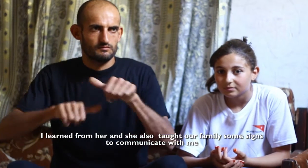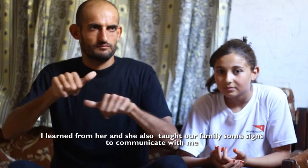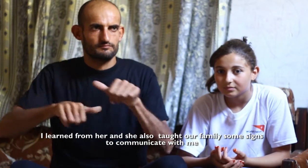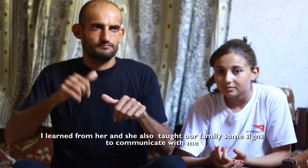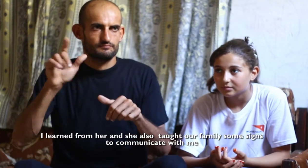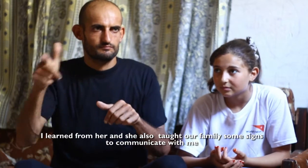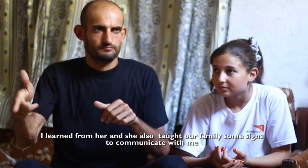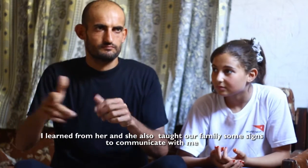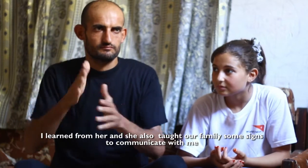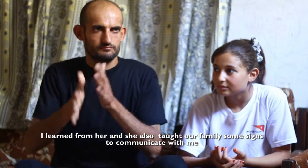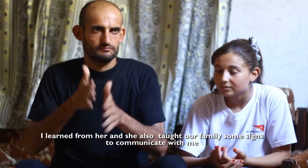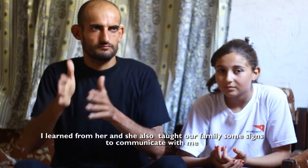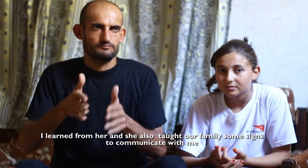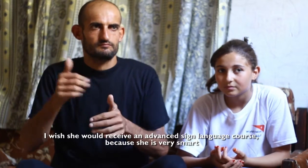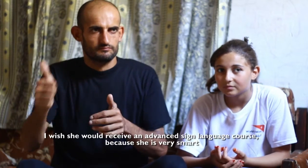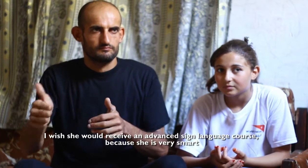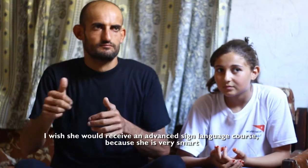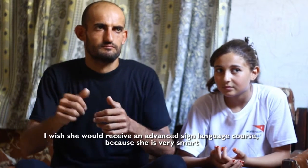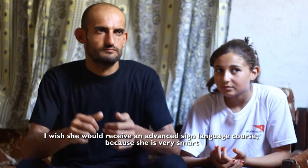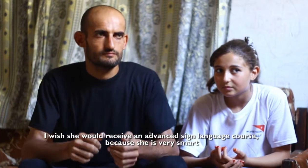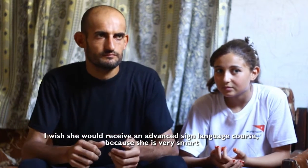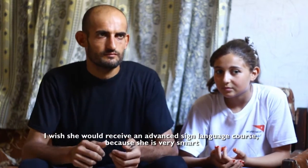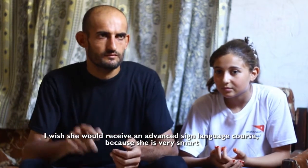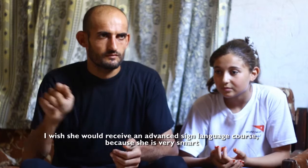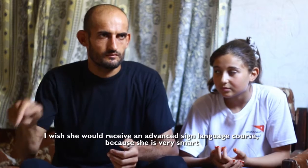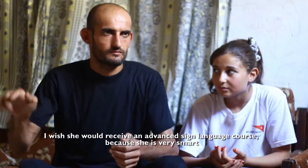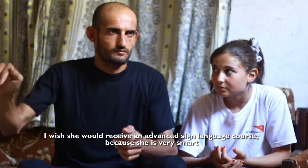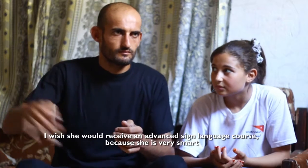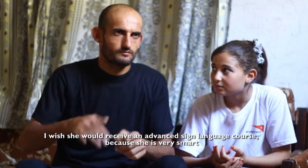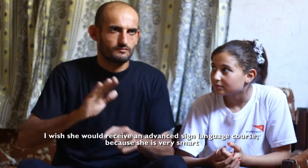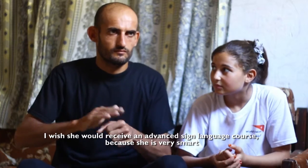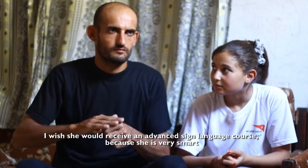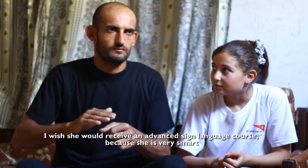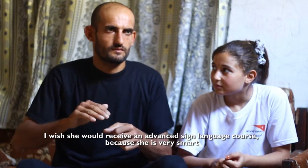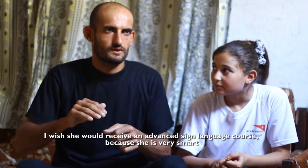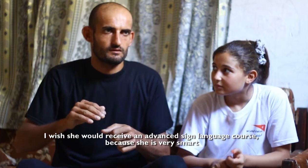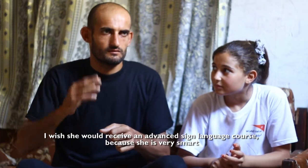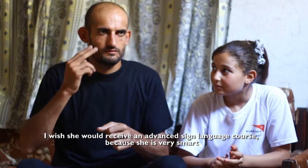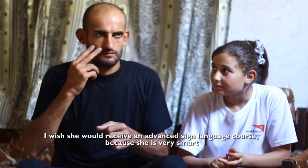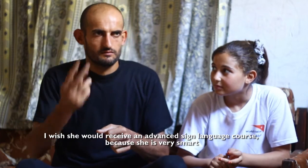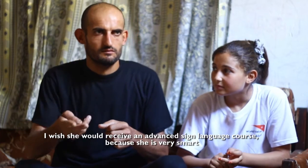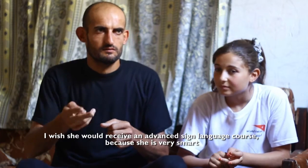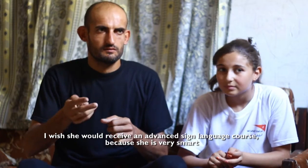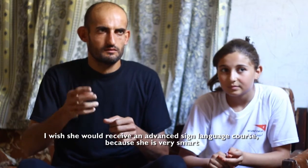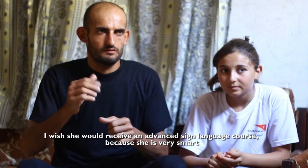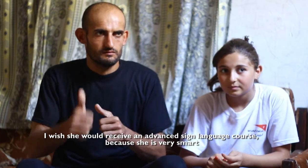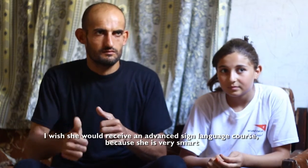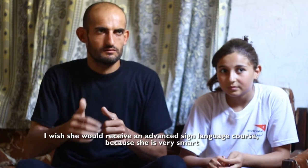بطلت أعصب كتير وصاروا يفهموني، ووالدتهم تعلمت هذه لغة الإشارة. وبفضل أنه تاخد مستوى تاني